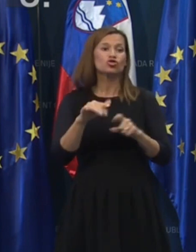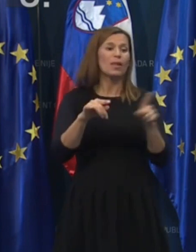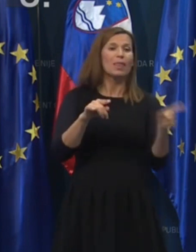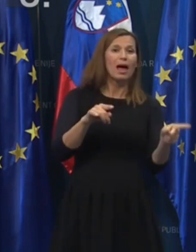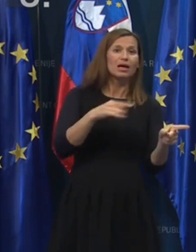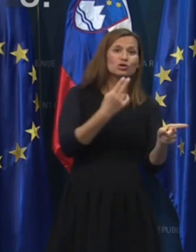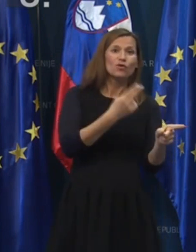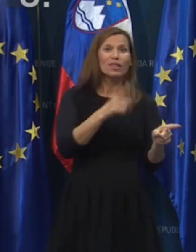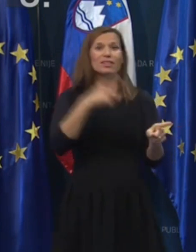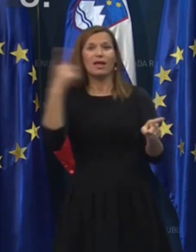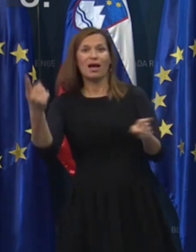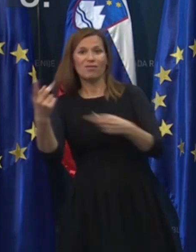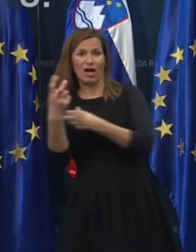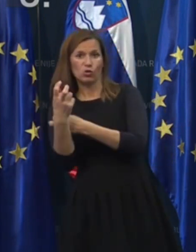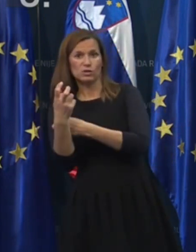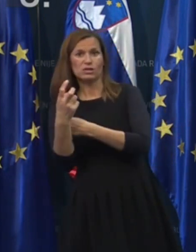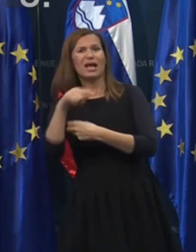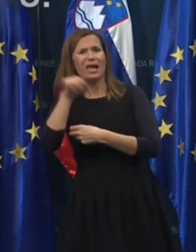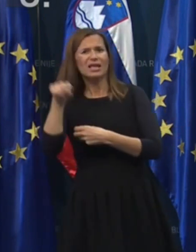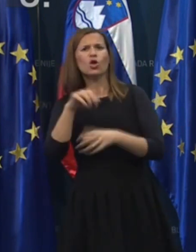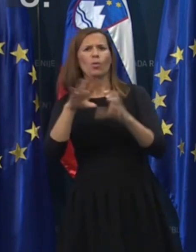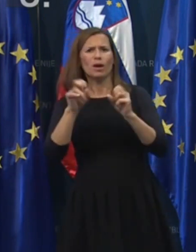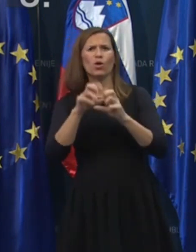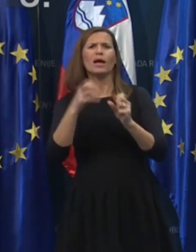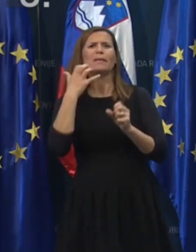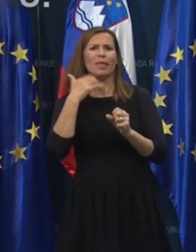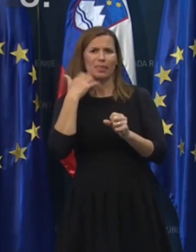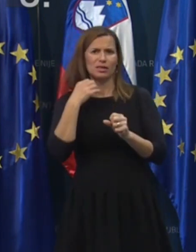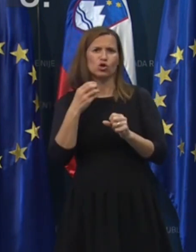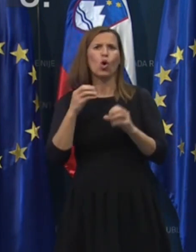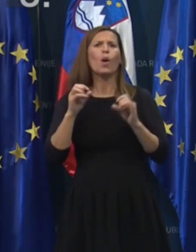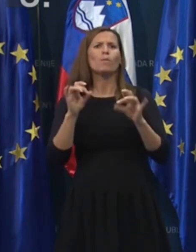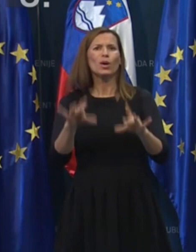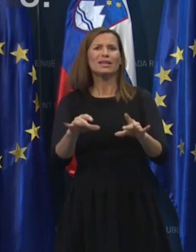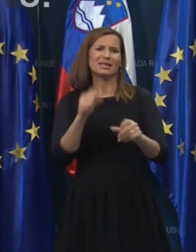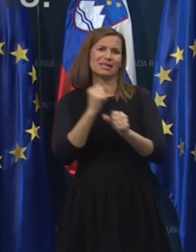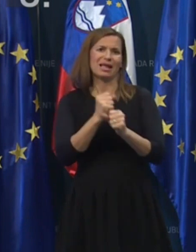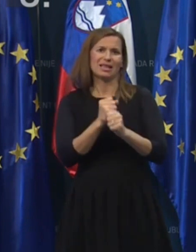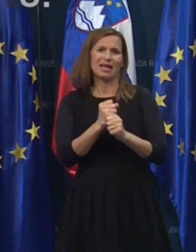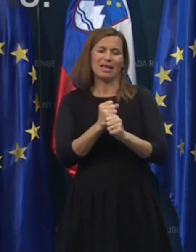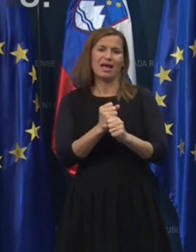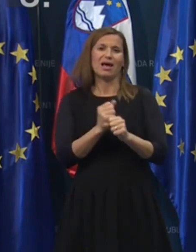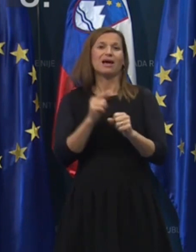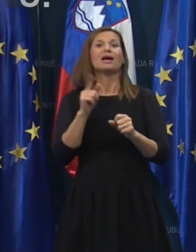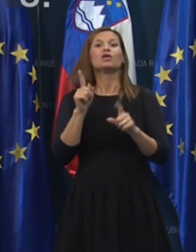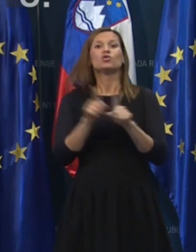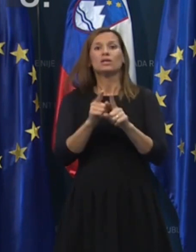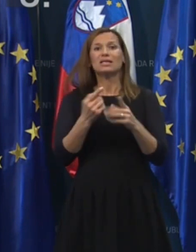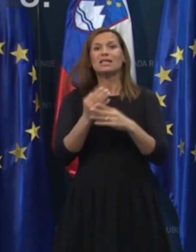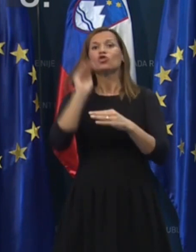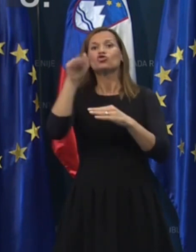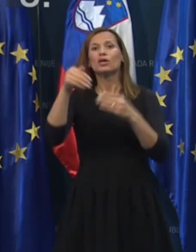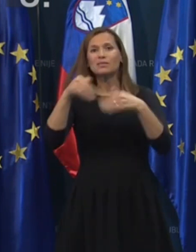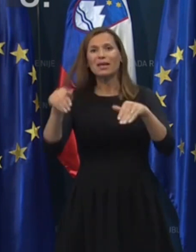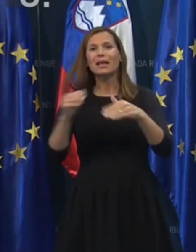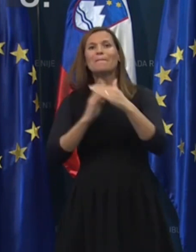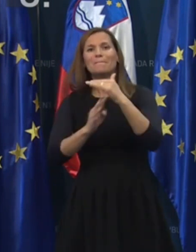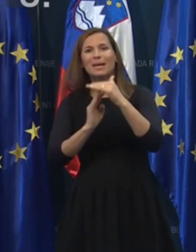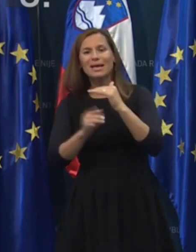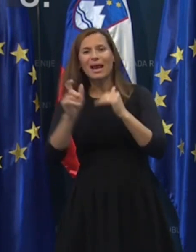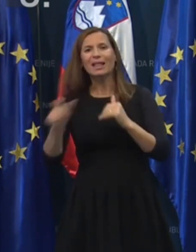meje in opravljajo kmetijsko-poljedelska dela za čezmejne migrante, tovorni promet,